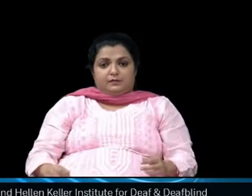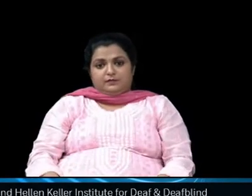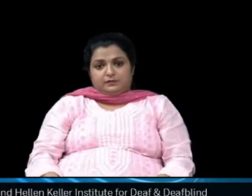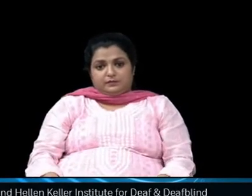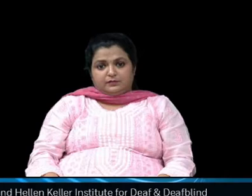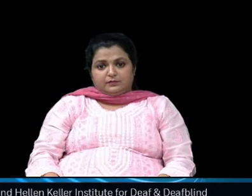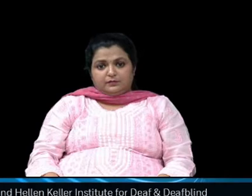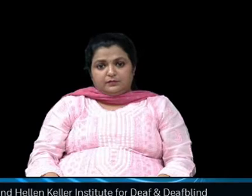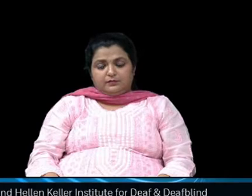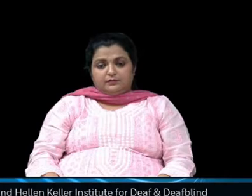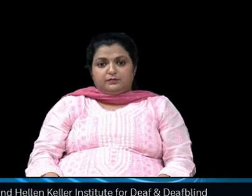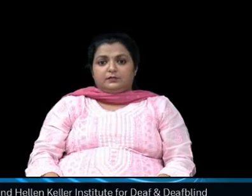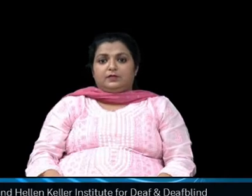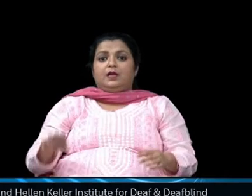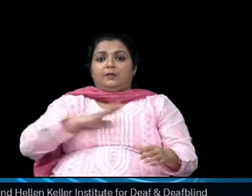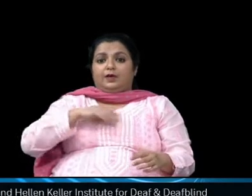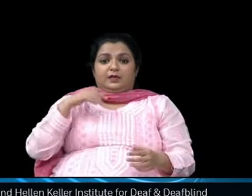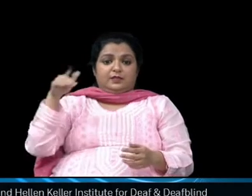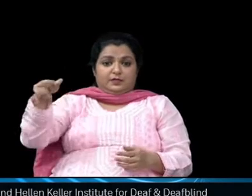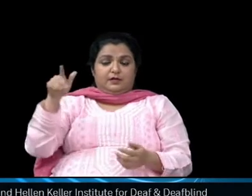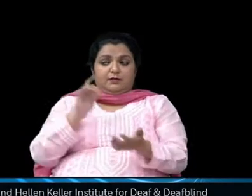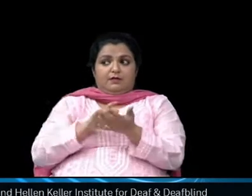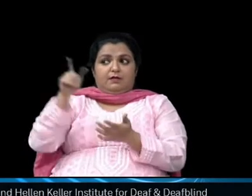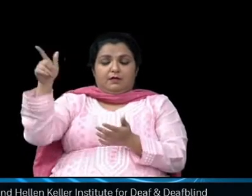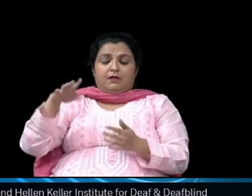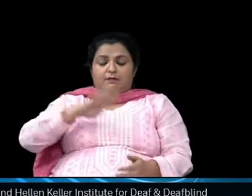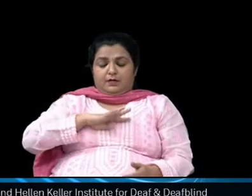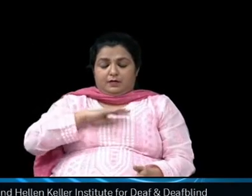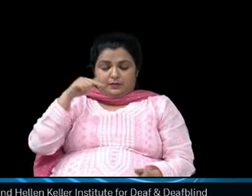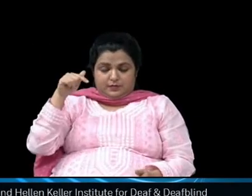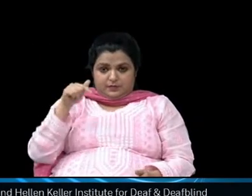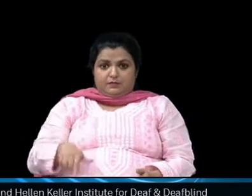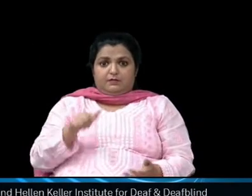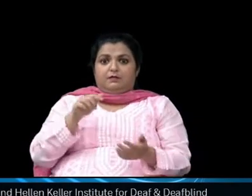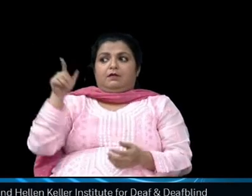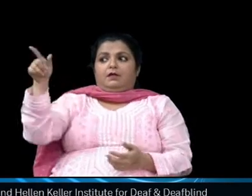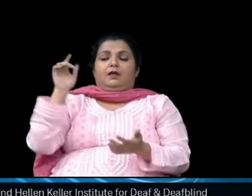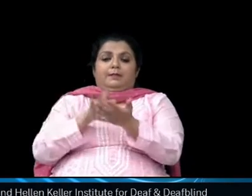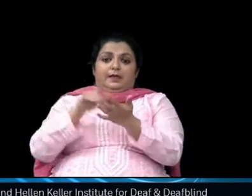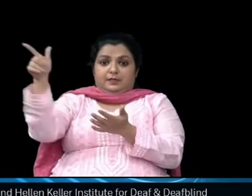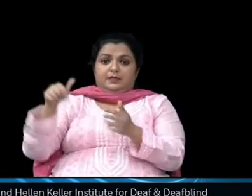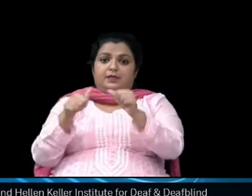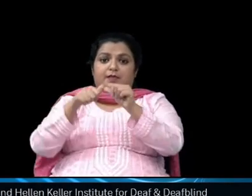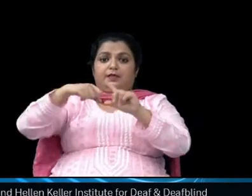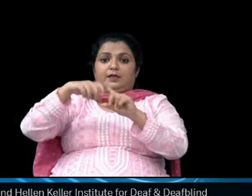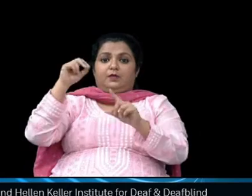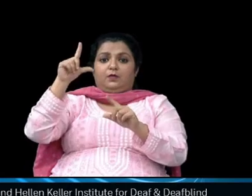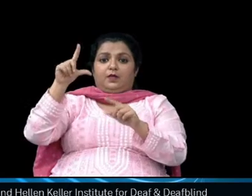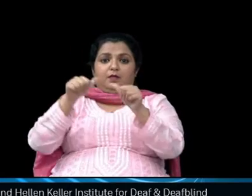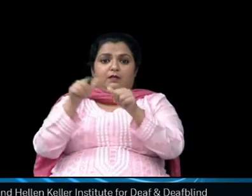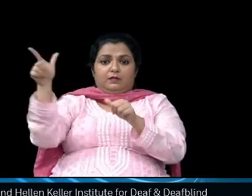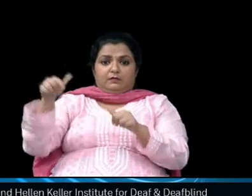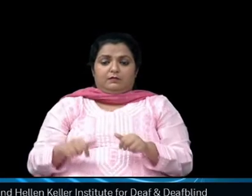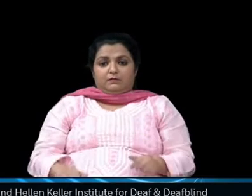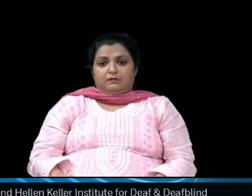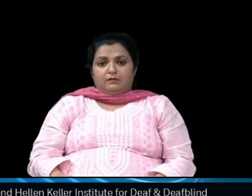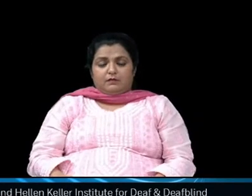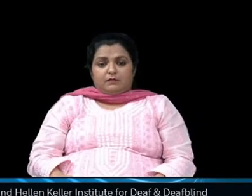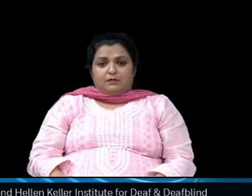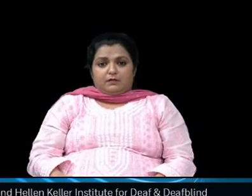आपकोगा शाहाती मोर्ना नदीची स्वच्चता मोहीं दिनां तिया जाने वारी दुन्यदा अठाव हुन्दी सार्व सामान्या नागरी